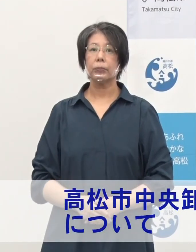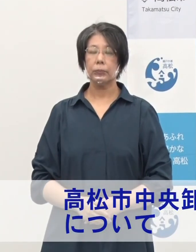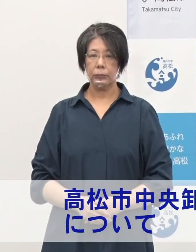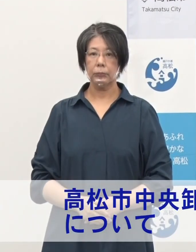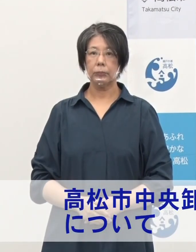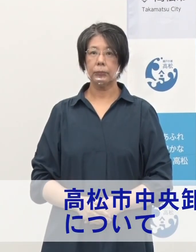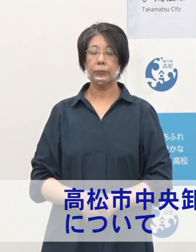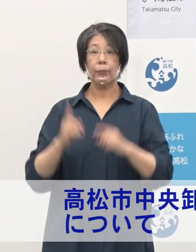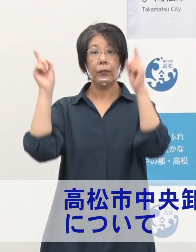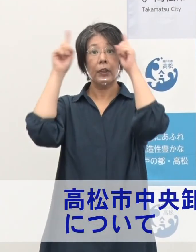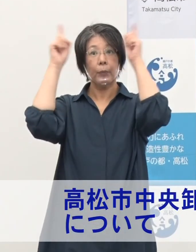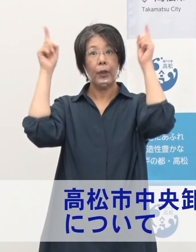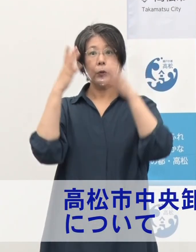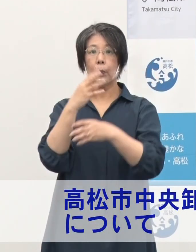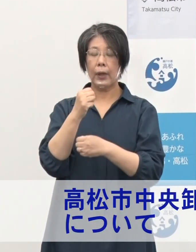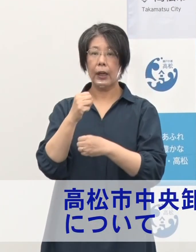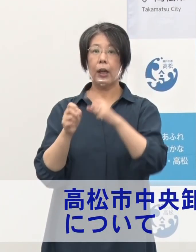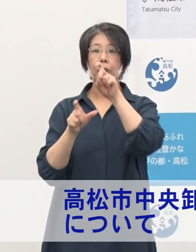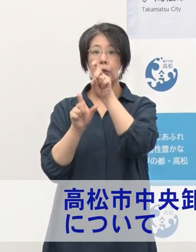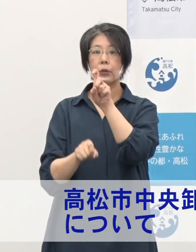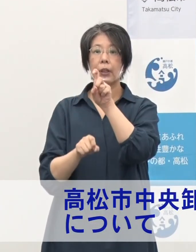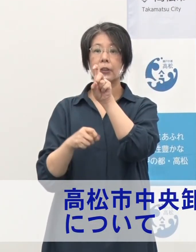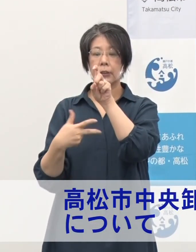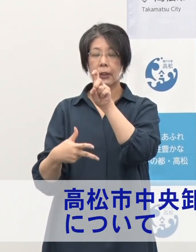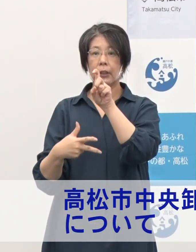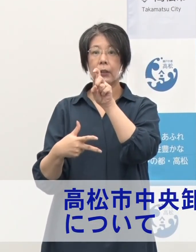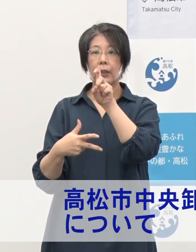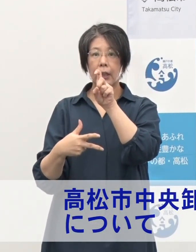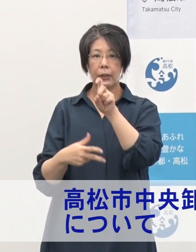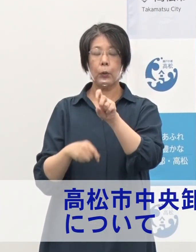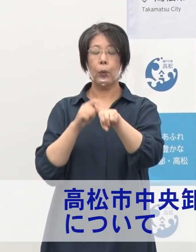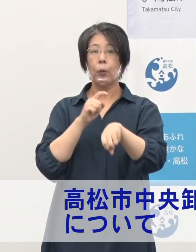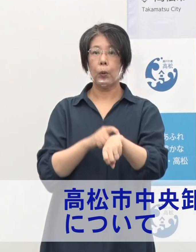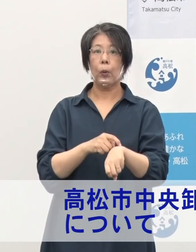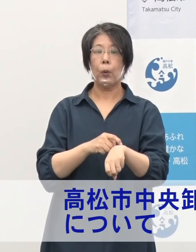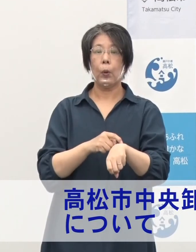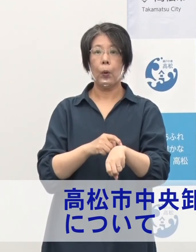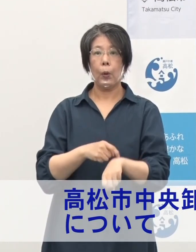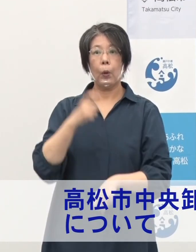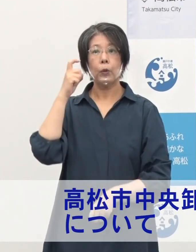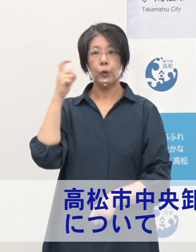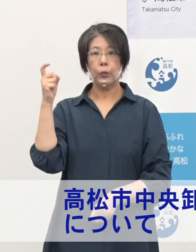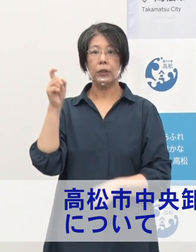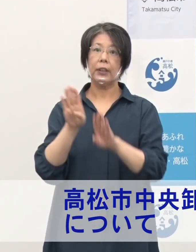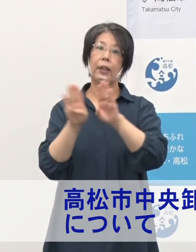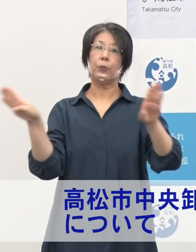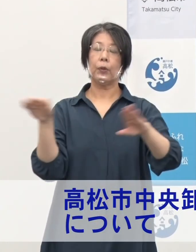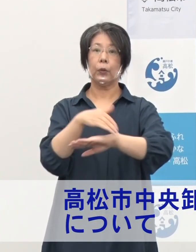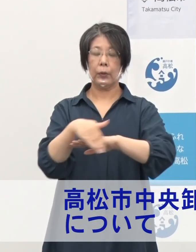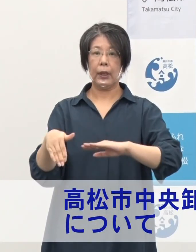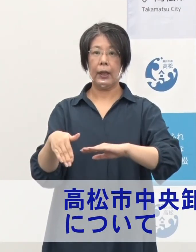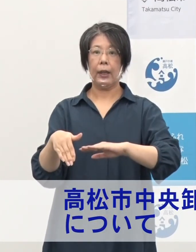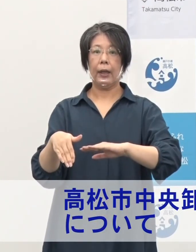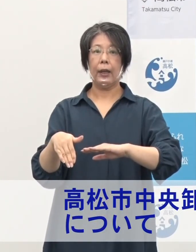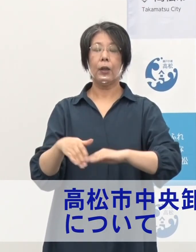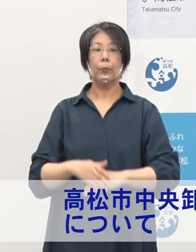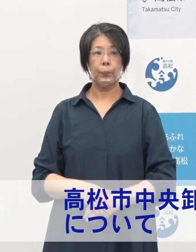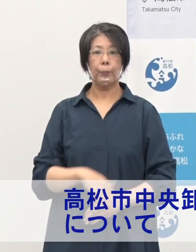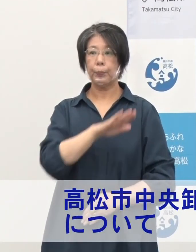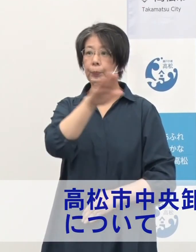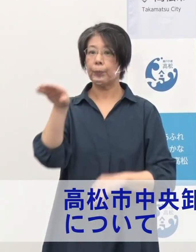イベントですけれども10月7日の水曜日午前10時の開始を予定いたしております多くの取材の方